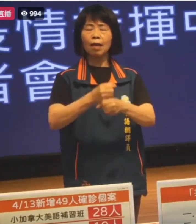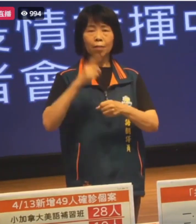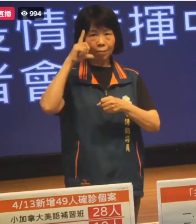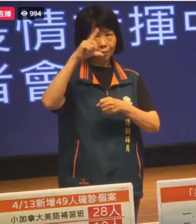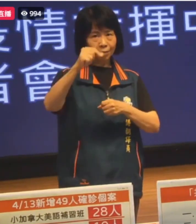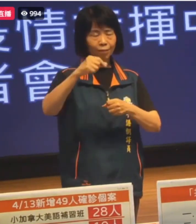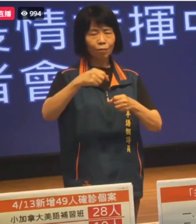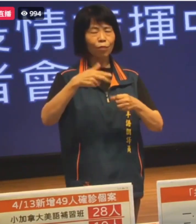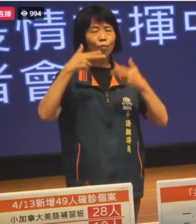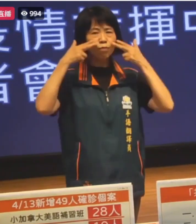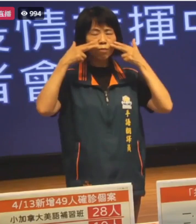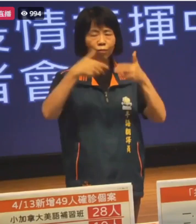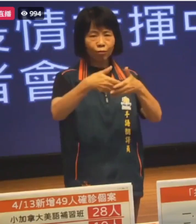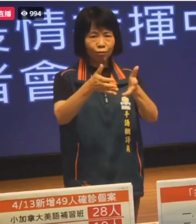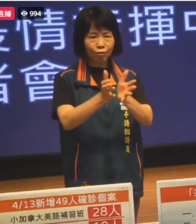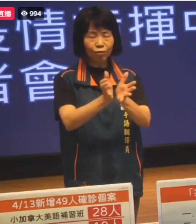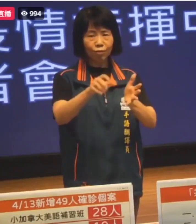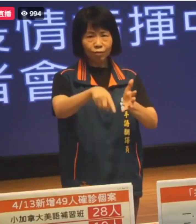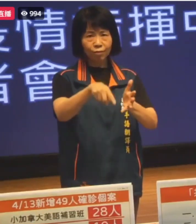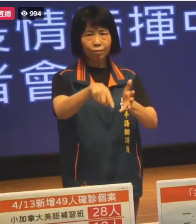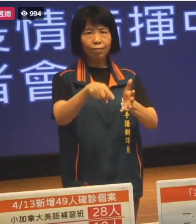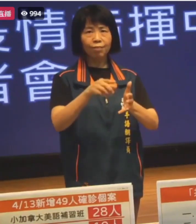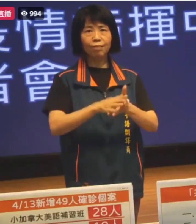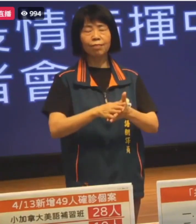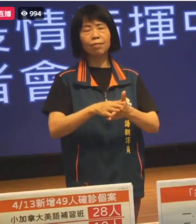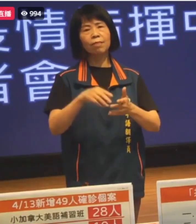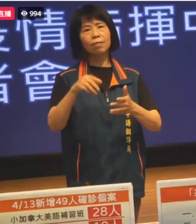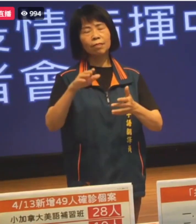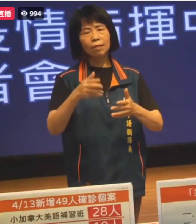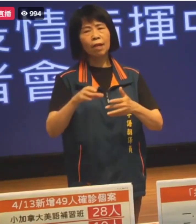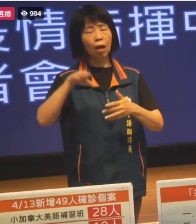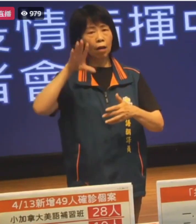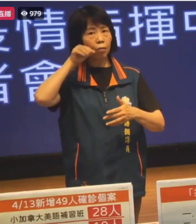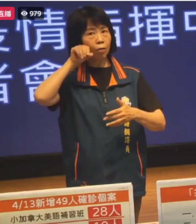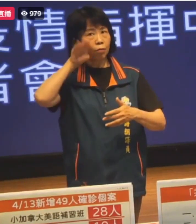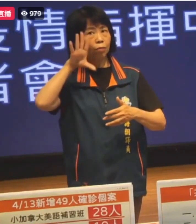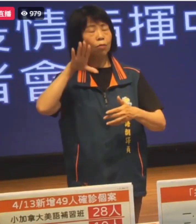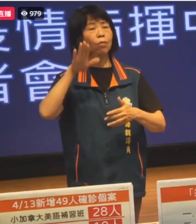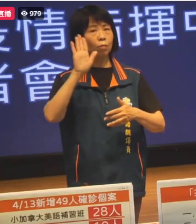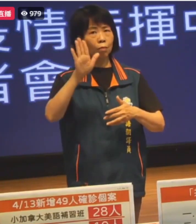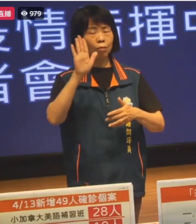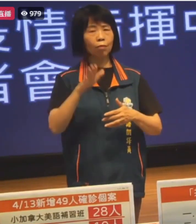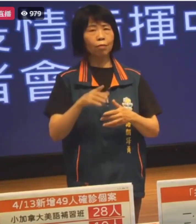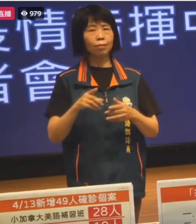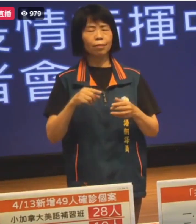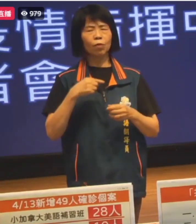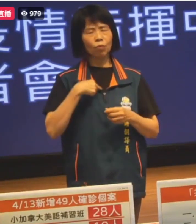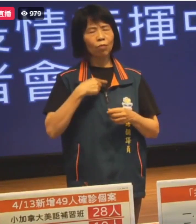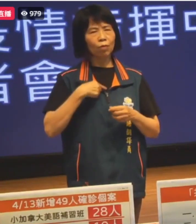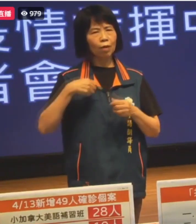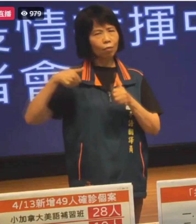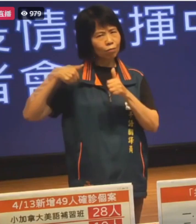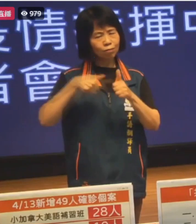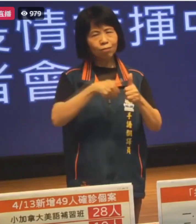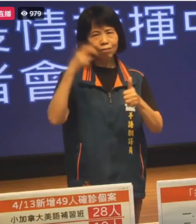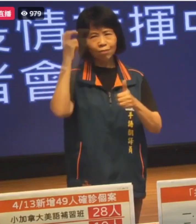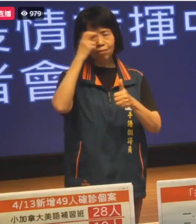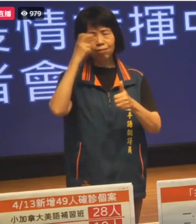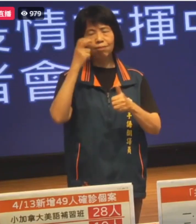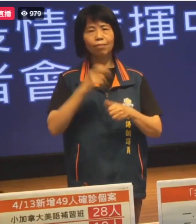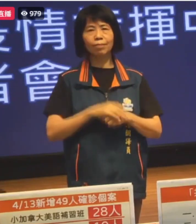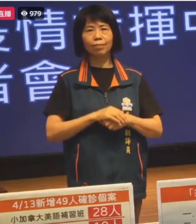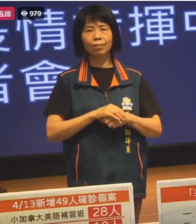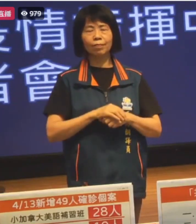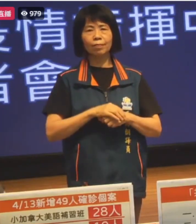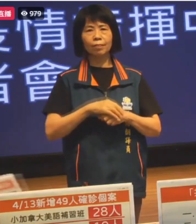部落哈这个做的，但是他好像也有在万隆，好，不过我们还是要需要做进一步的追踪跟调查。